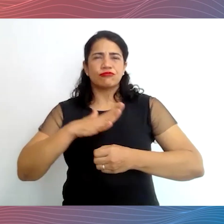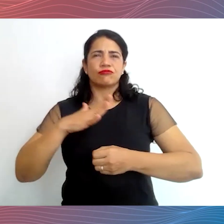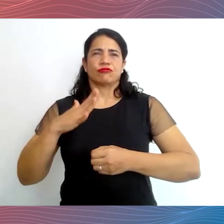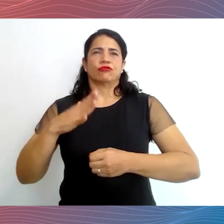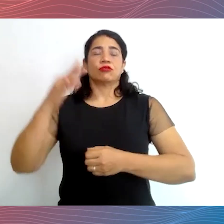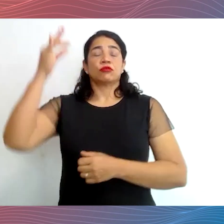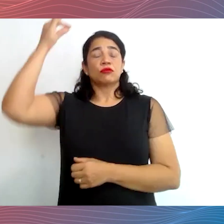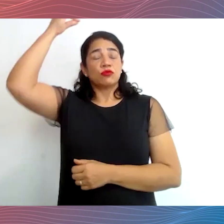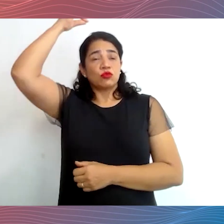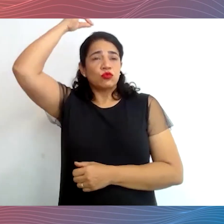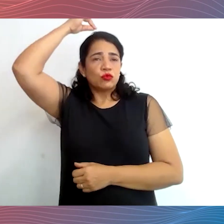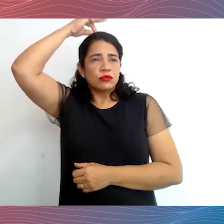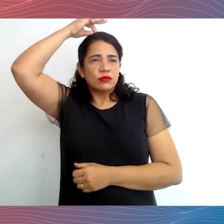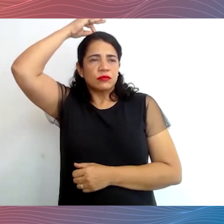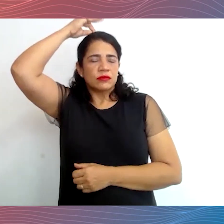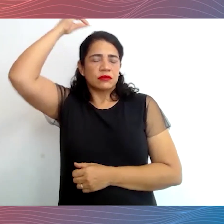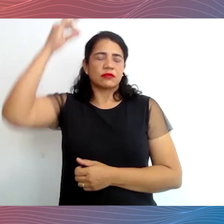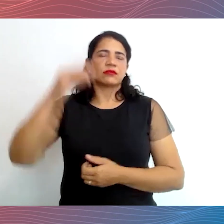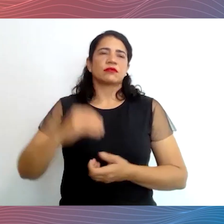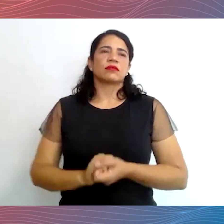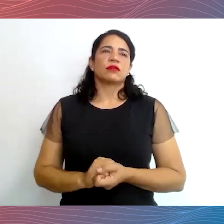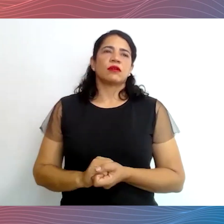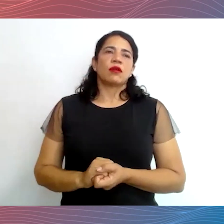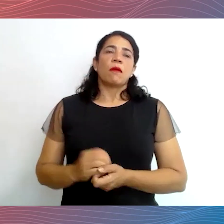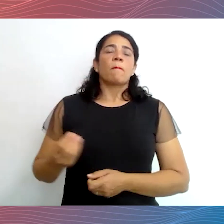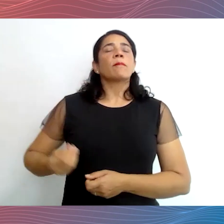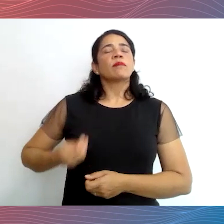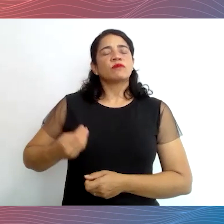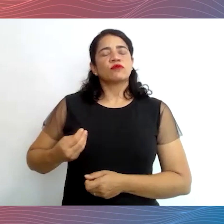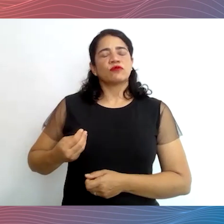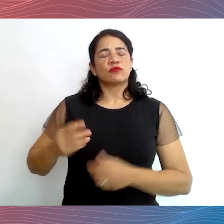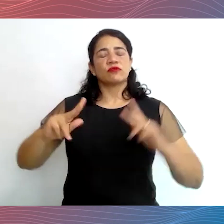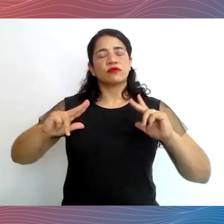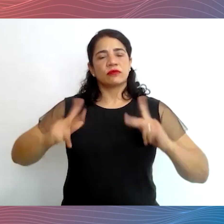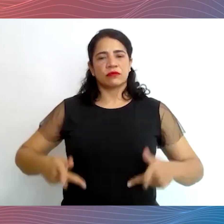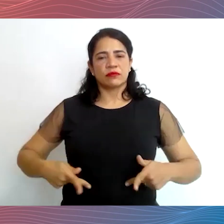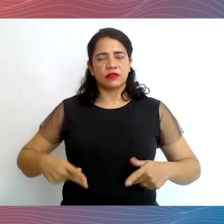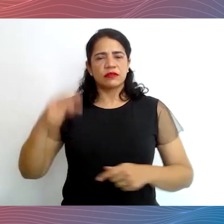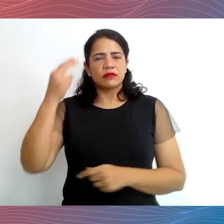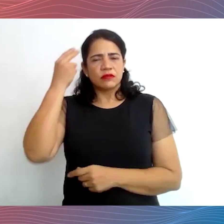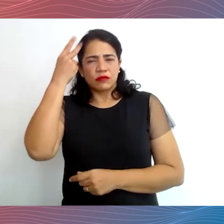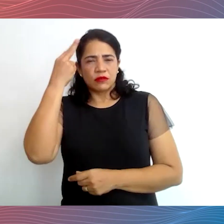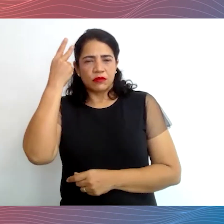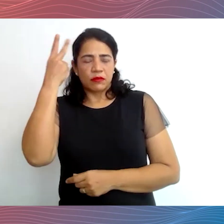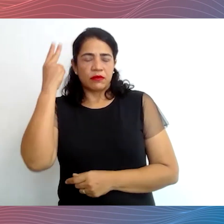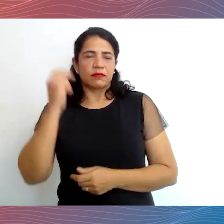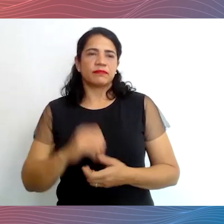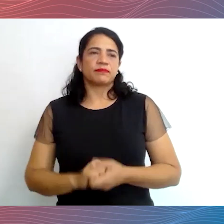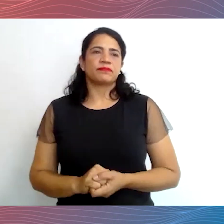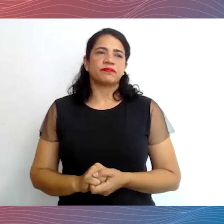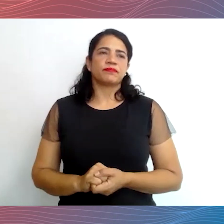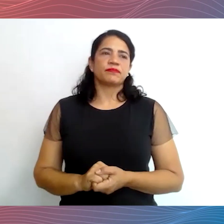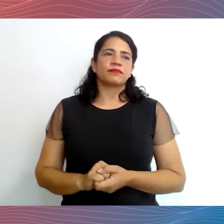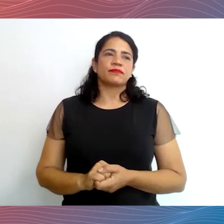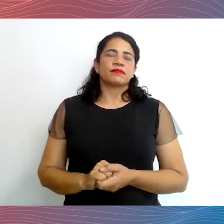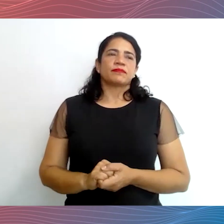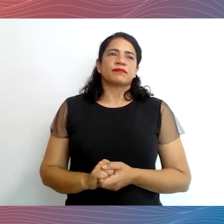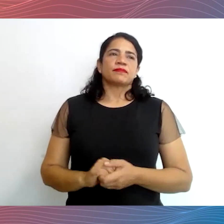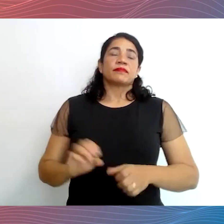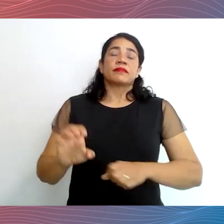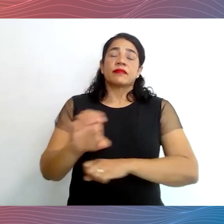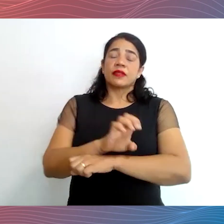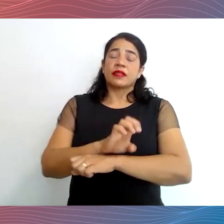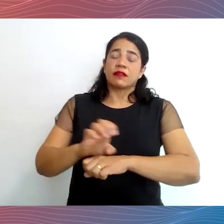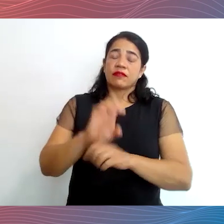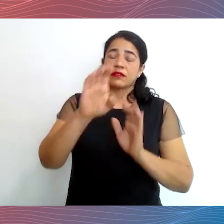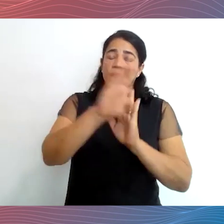Normal. Efésios capítulo 6, versículos de 1 a 9.